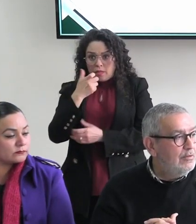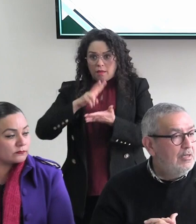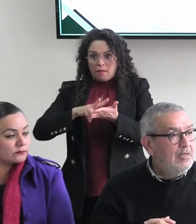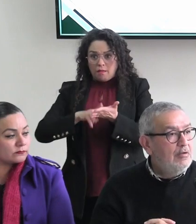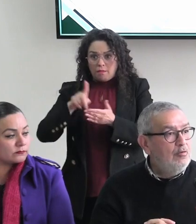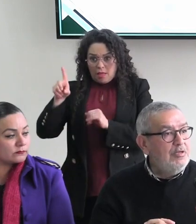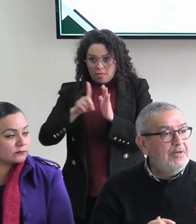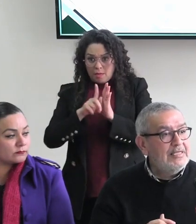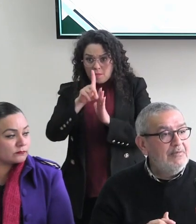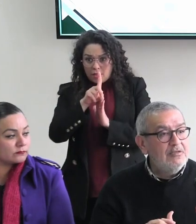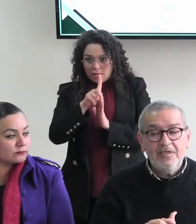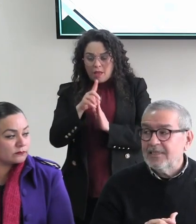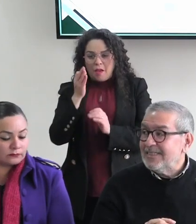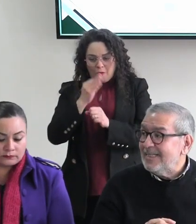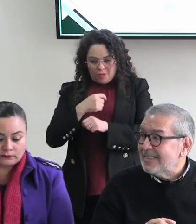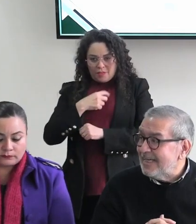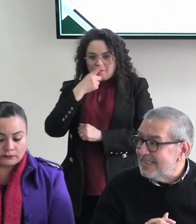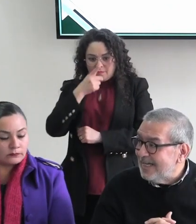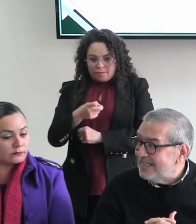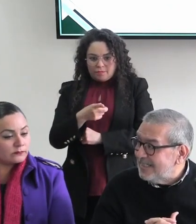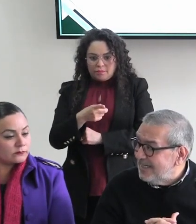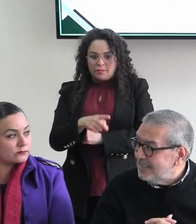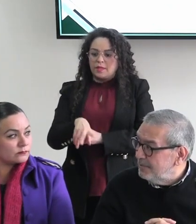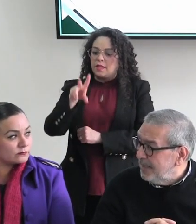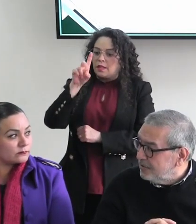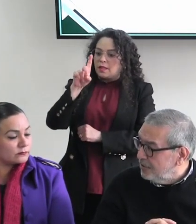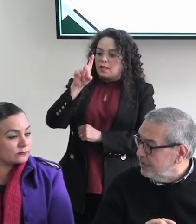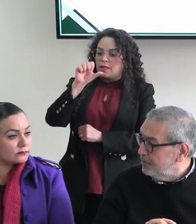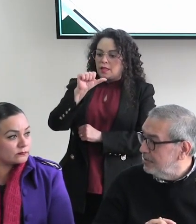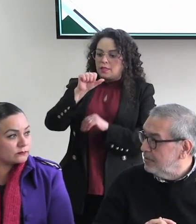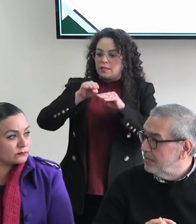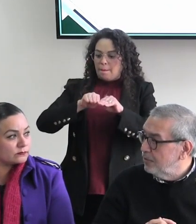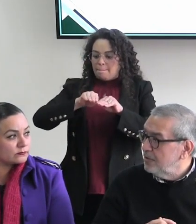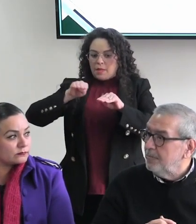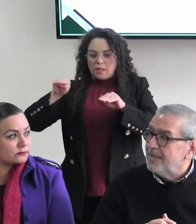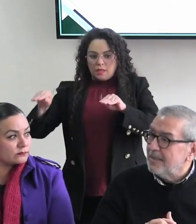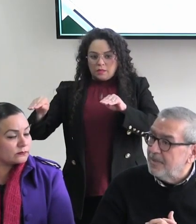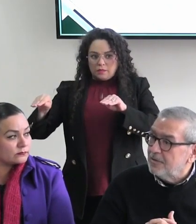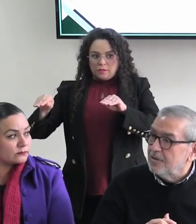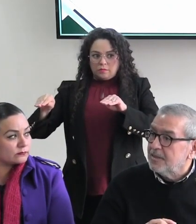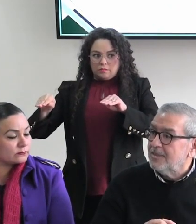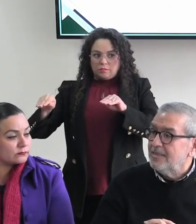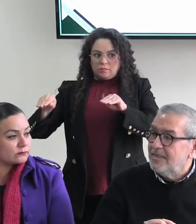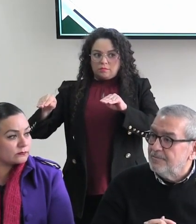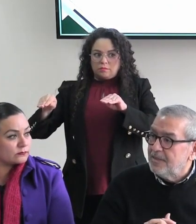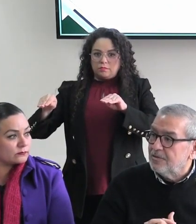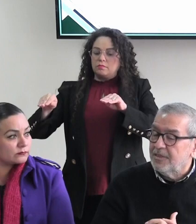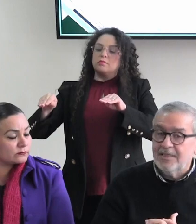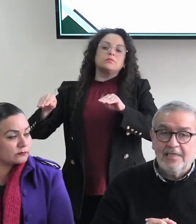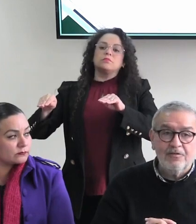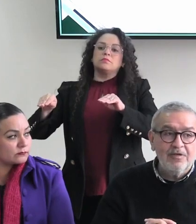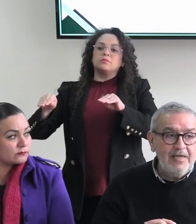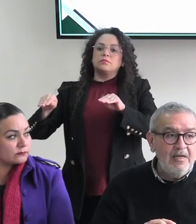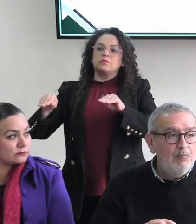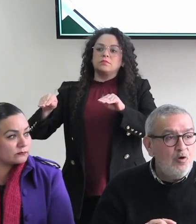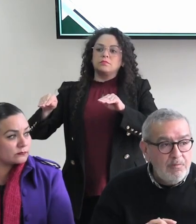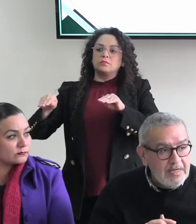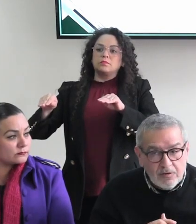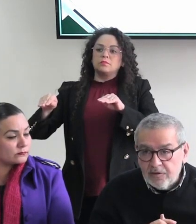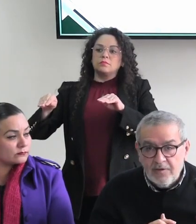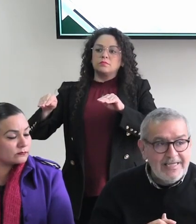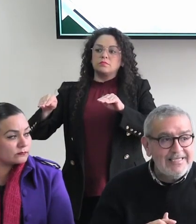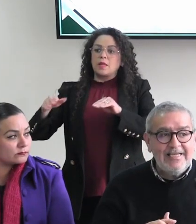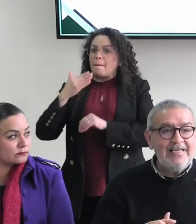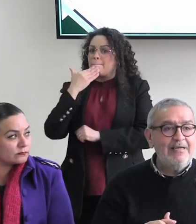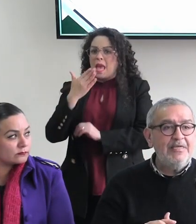datos. Un departamento de 36 metros, un departamento de 36 metros en esa torre, muy